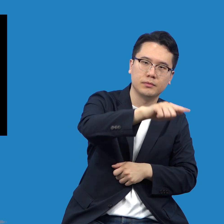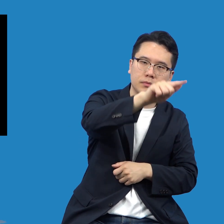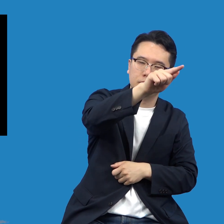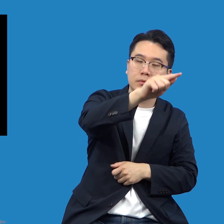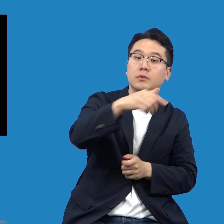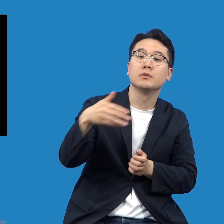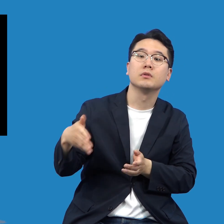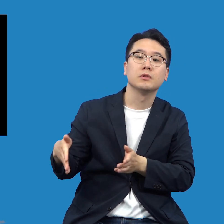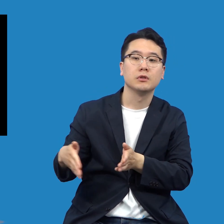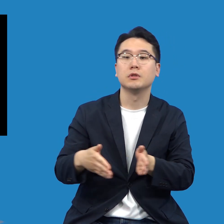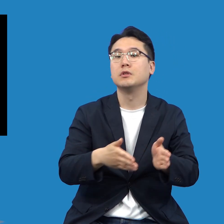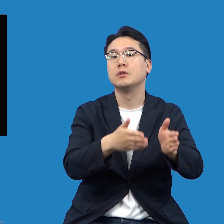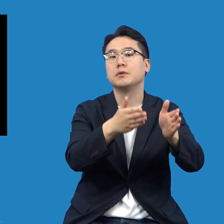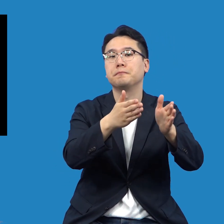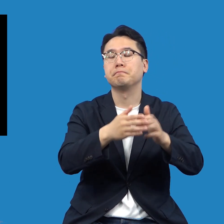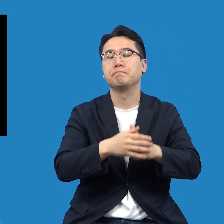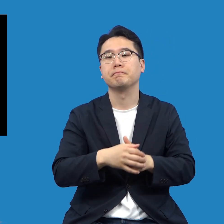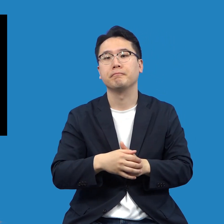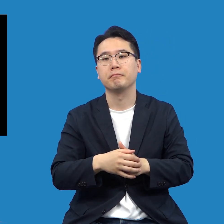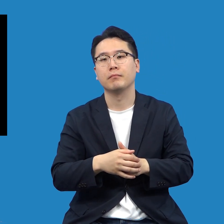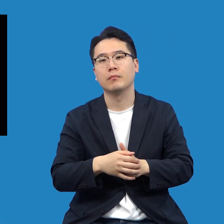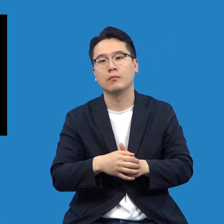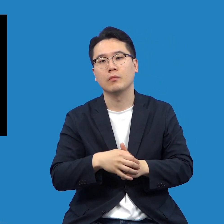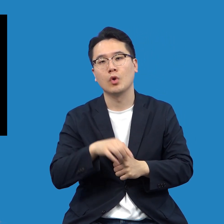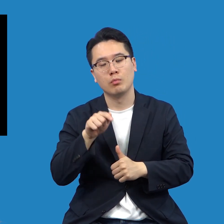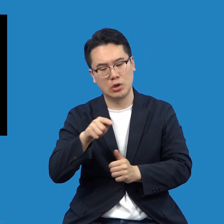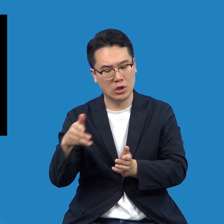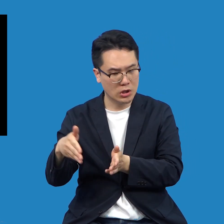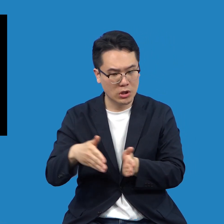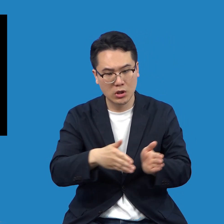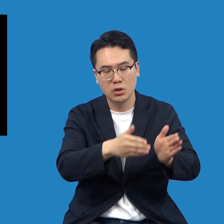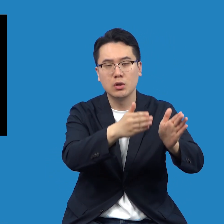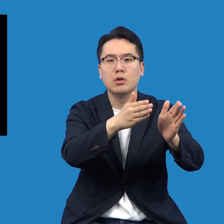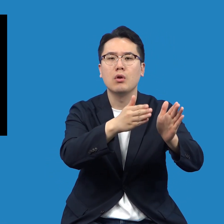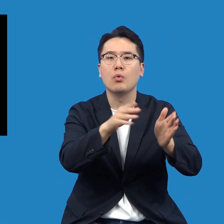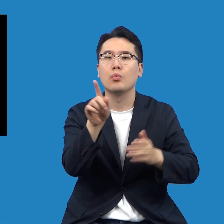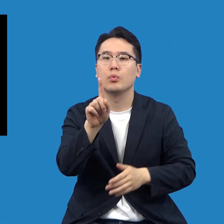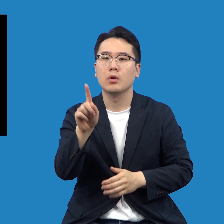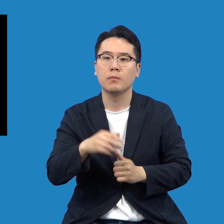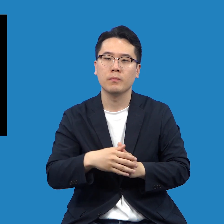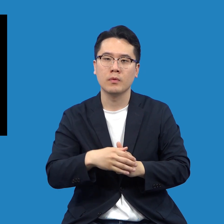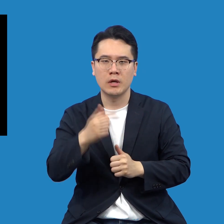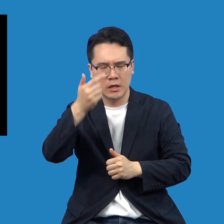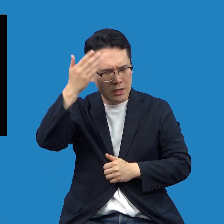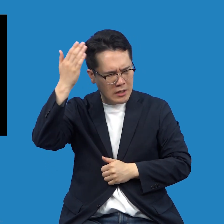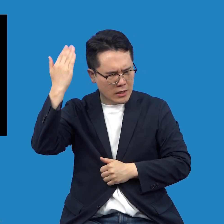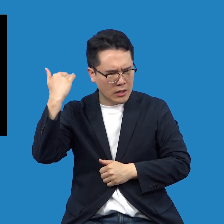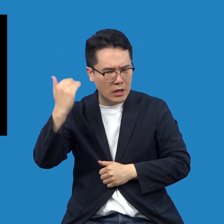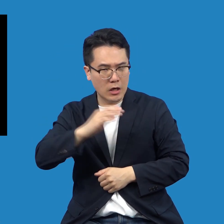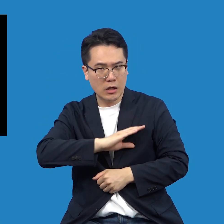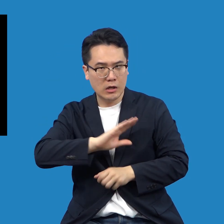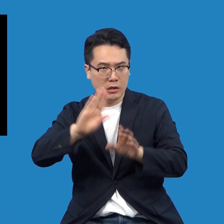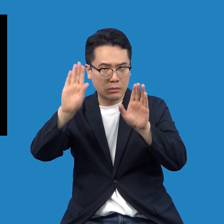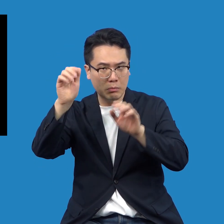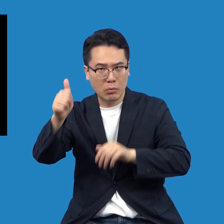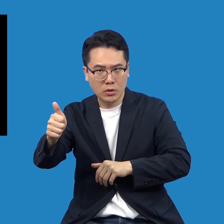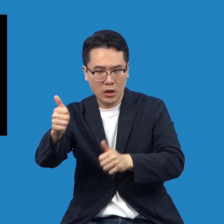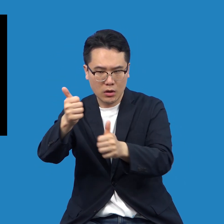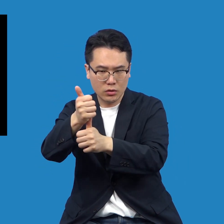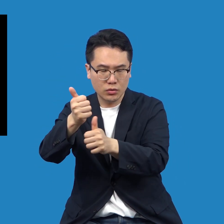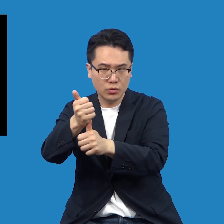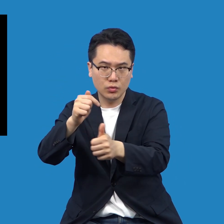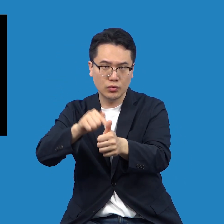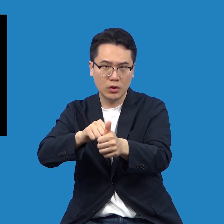어떤 길이었습니까? 그 옛날 모세의 후계자 여호수아가 이스라엘